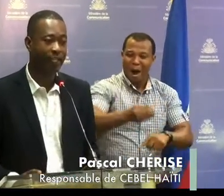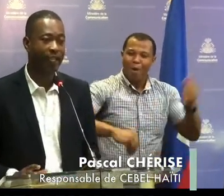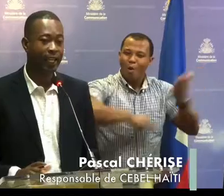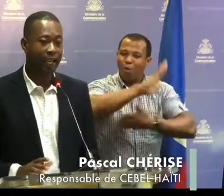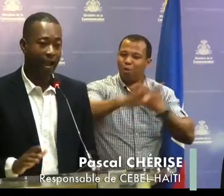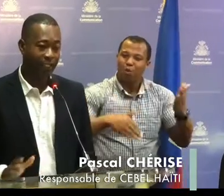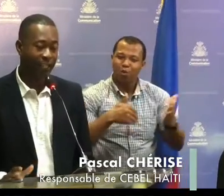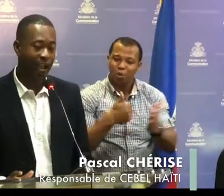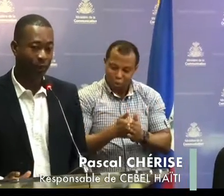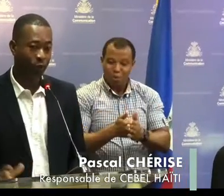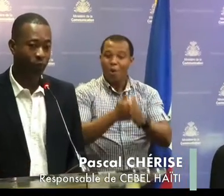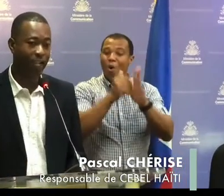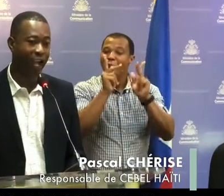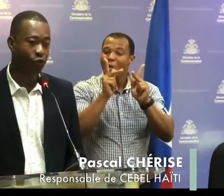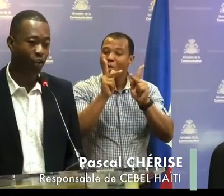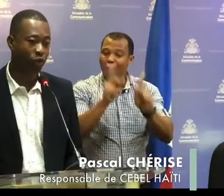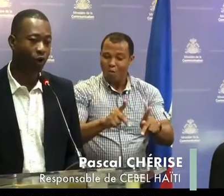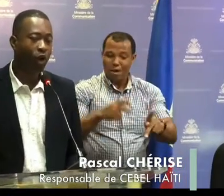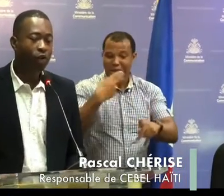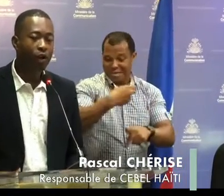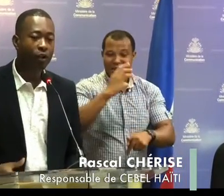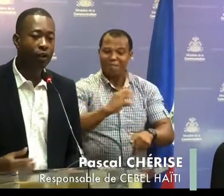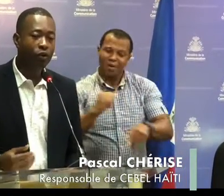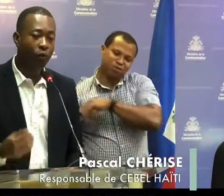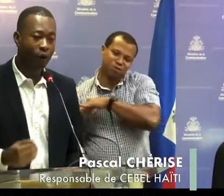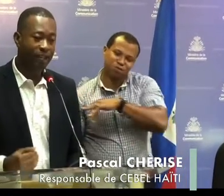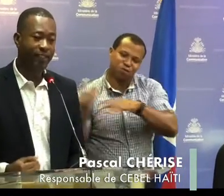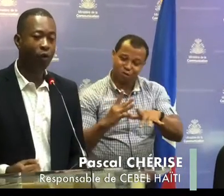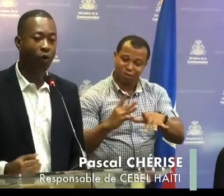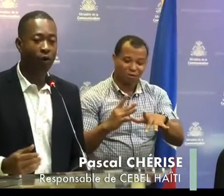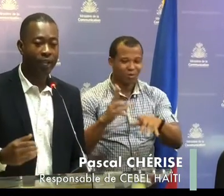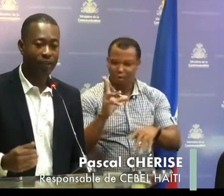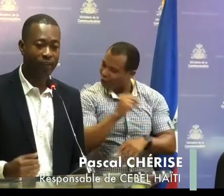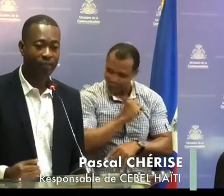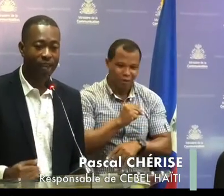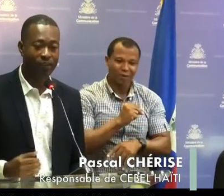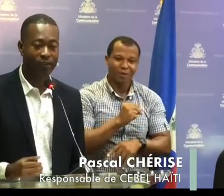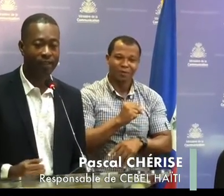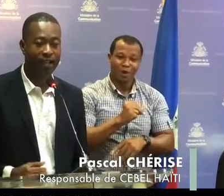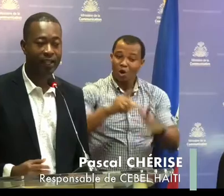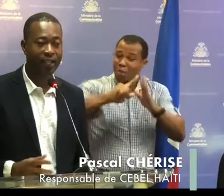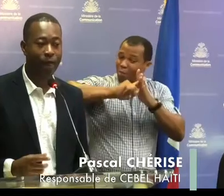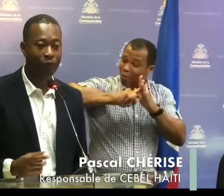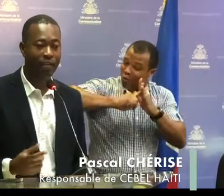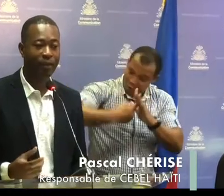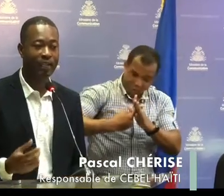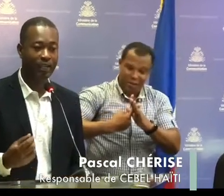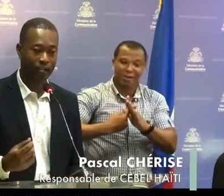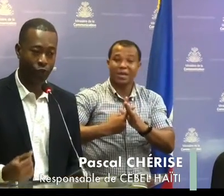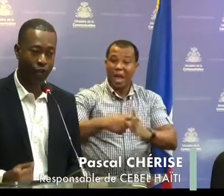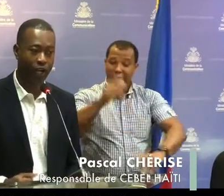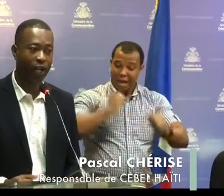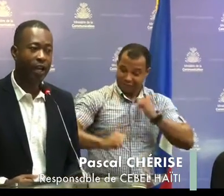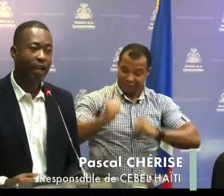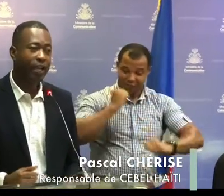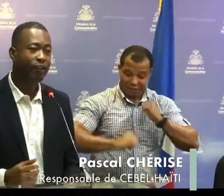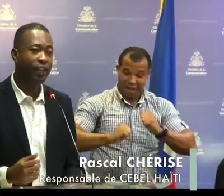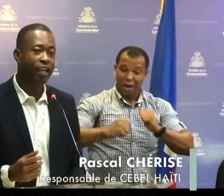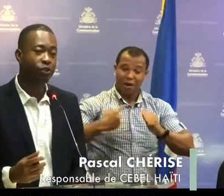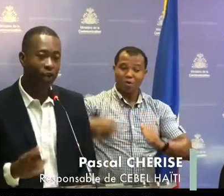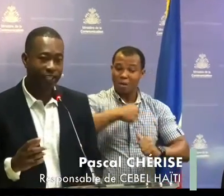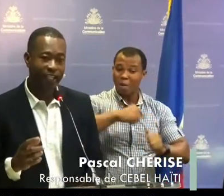qui handicapé que nous t'a joindre. Donc nous commençons un événement ça, il y a un élément déclencheur,